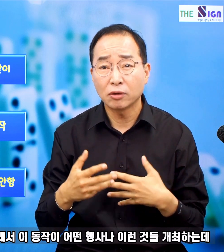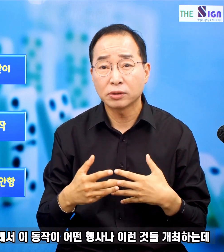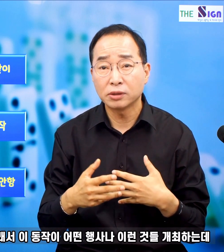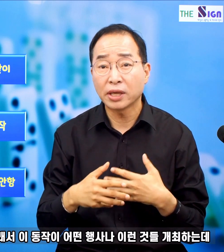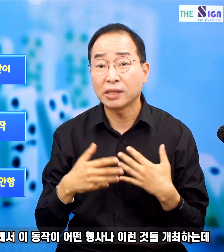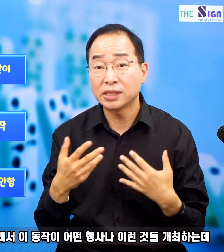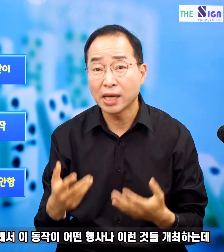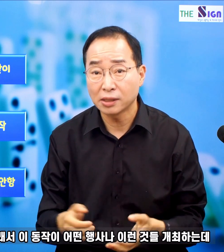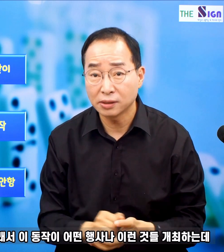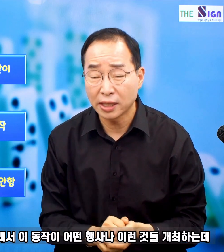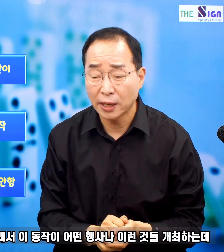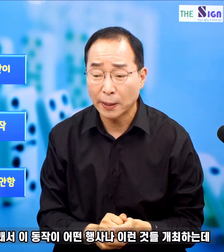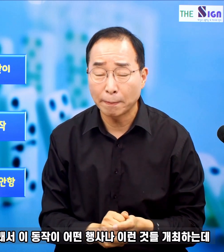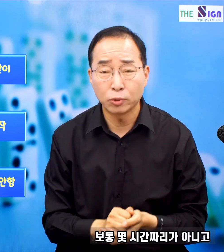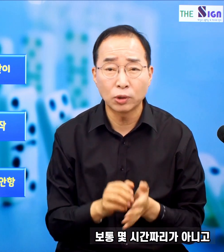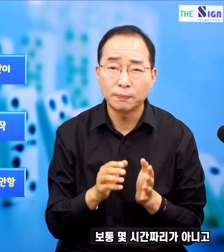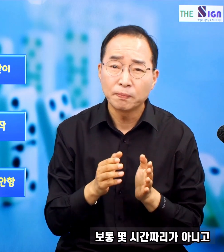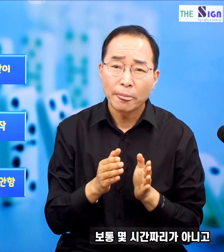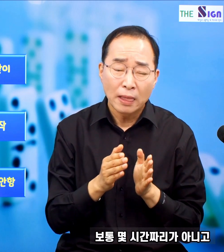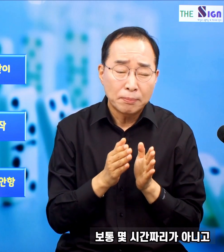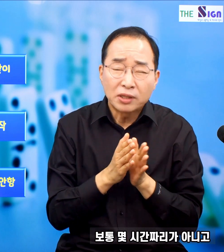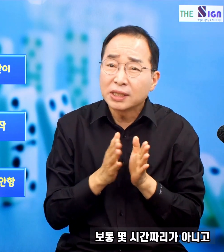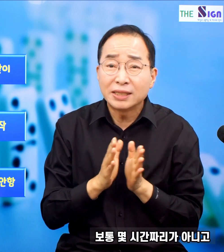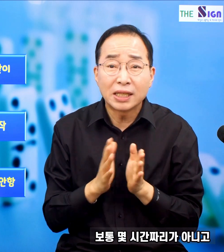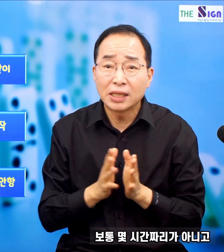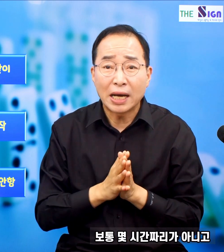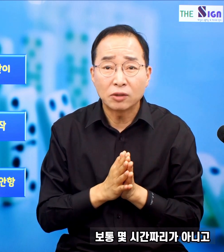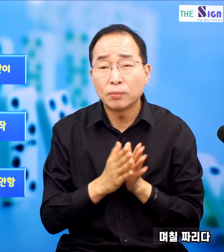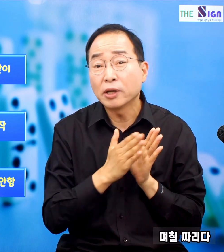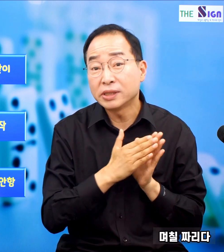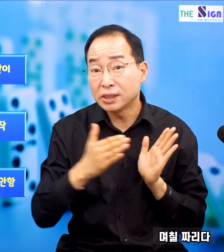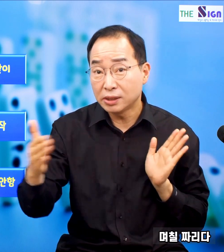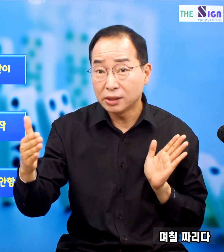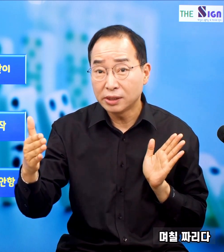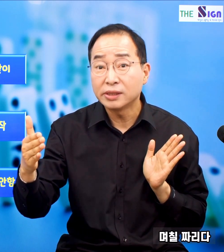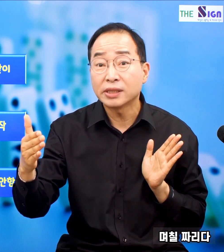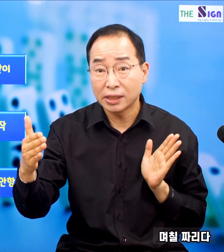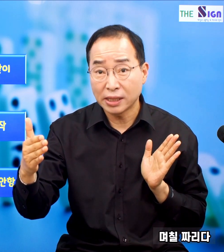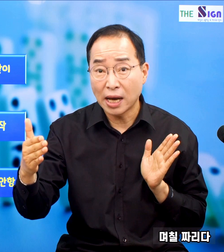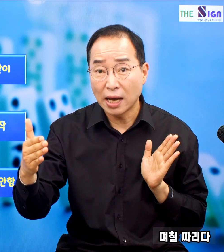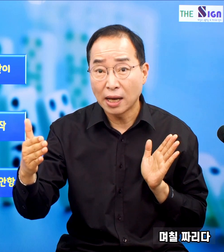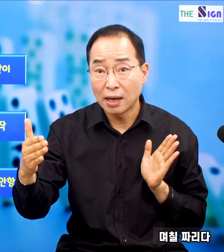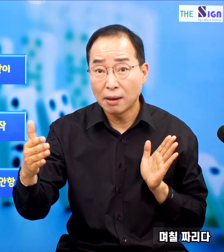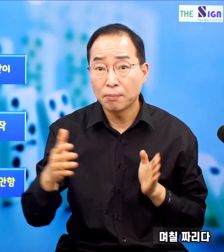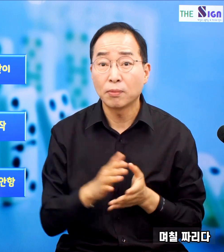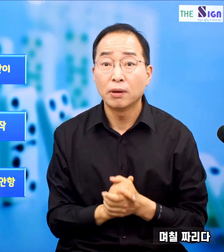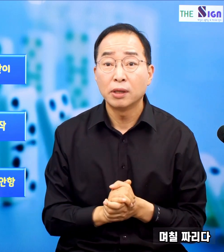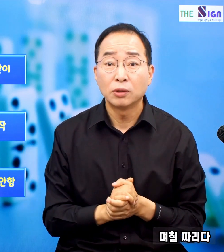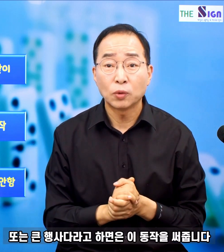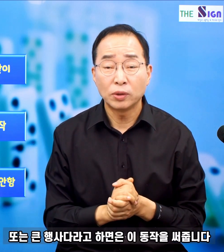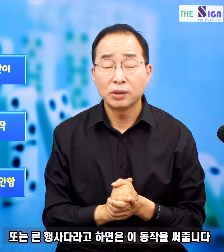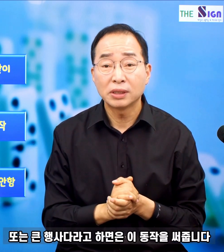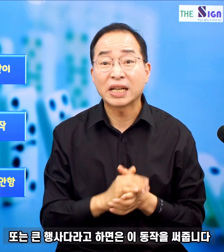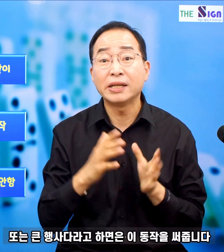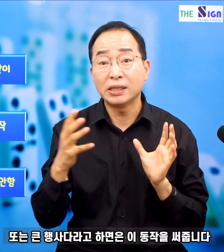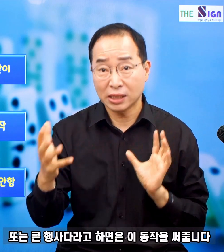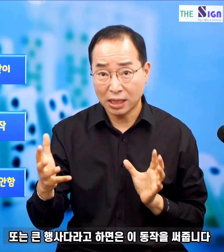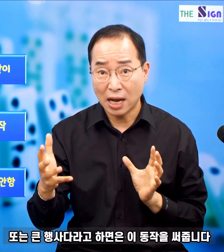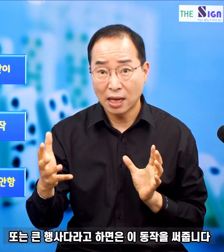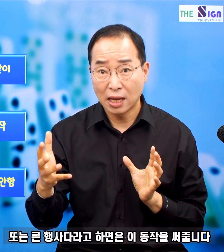것들을 개최하는데 보통 몇 시간짜리가 아니고 며칠짜리다 또는 큰 행사다